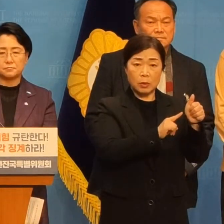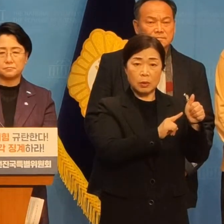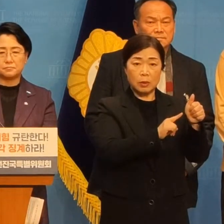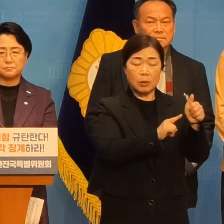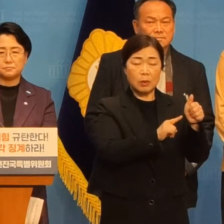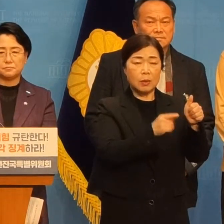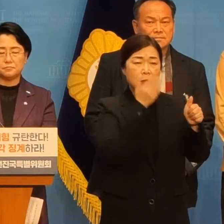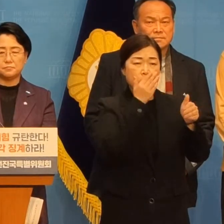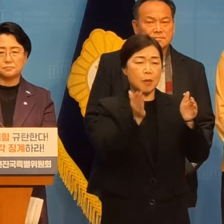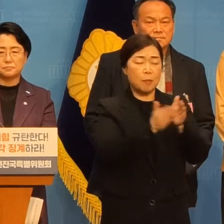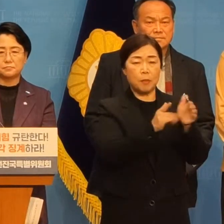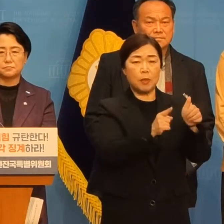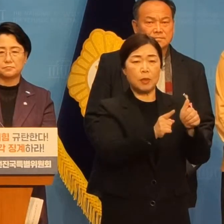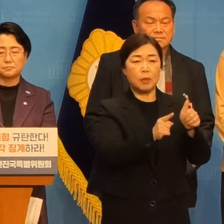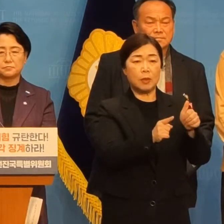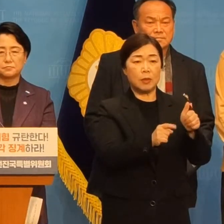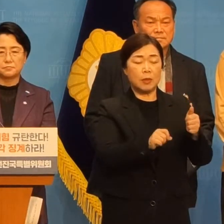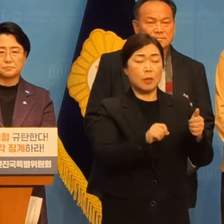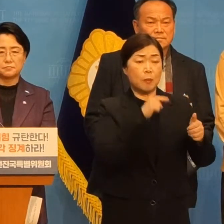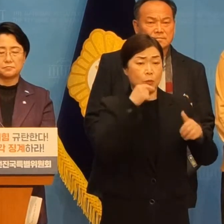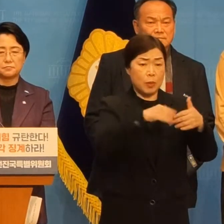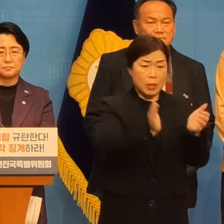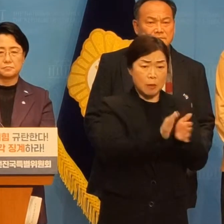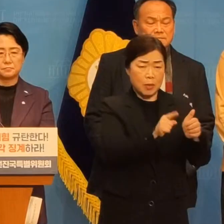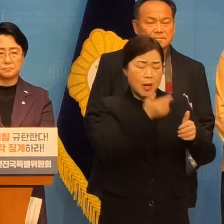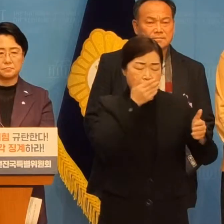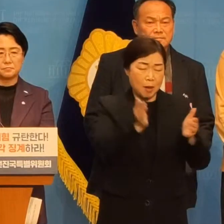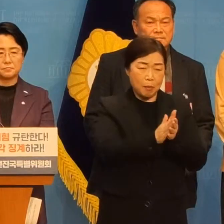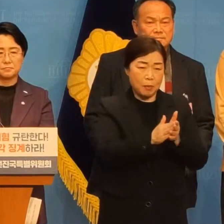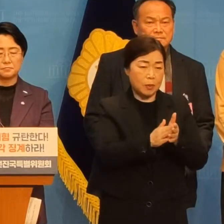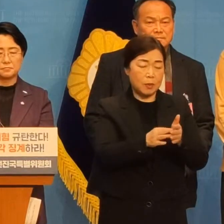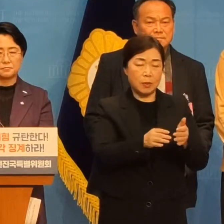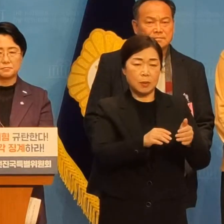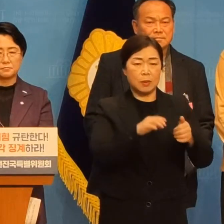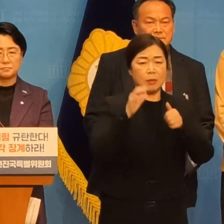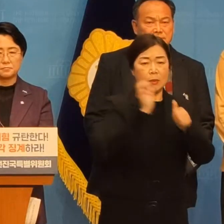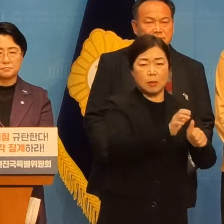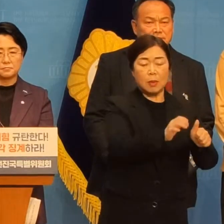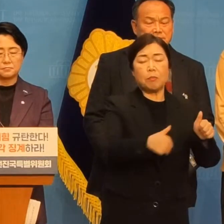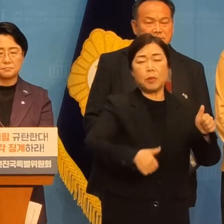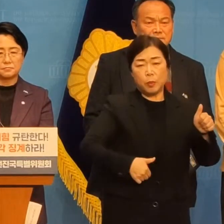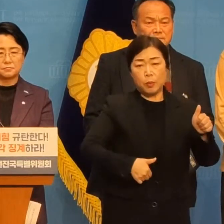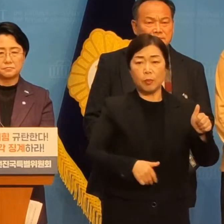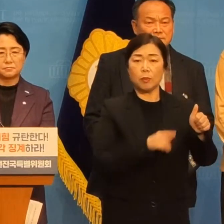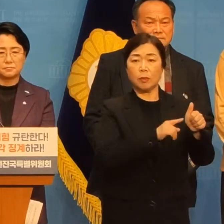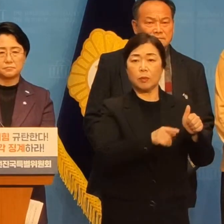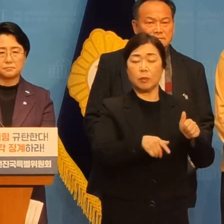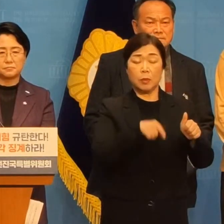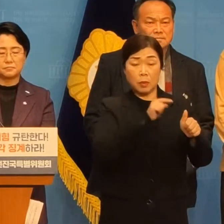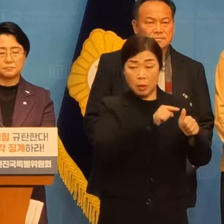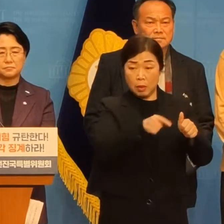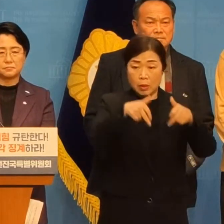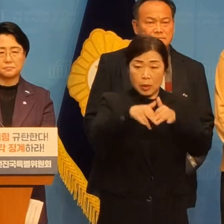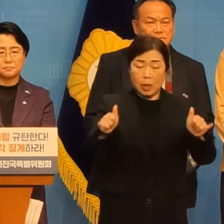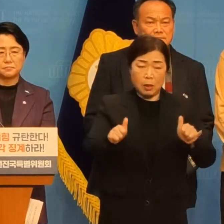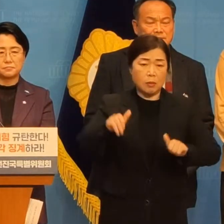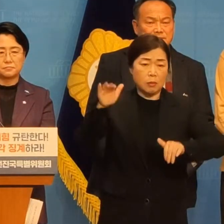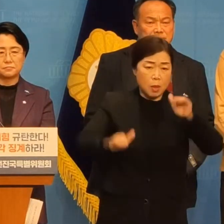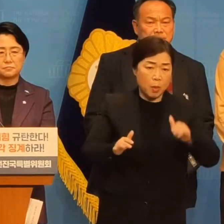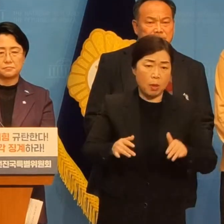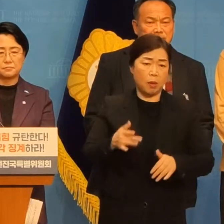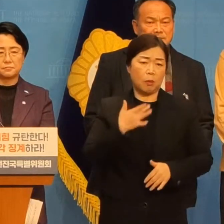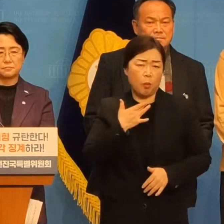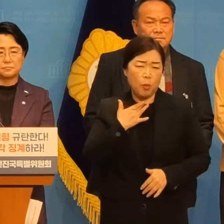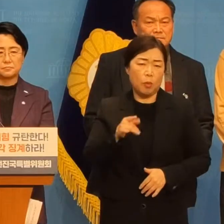할 내란장단 국민의힘은 장애인을 차별하고 혐오하는 부끄러운 정치를